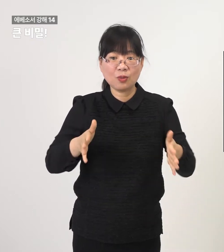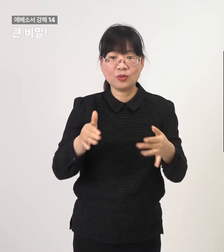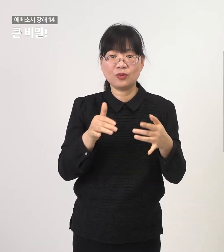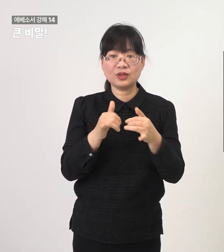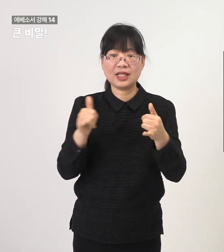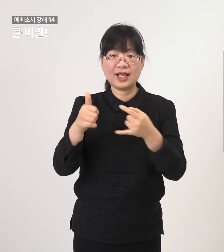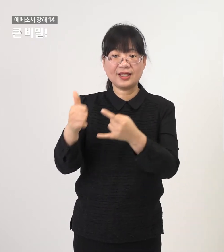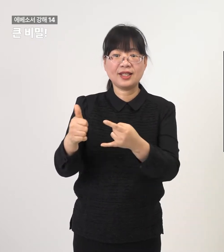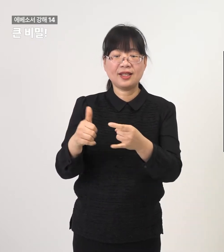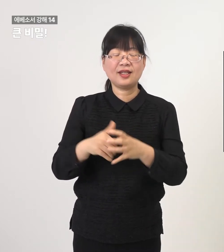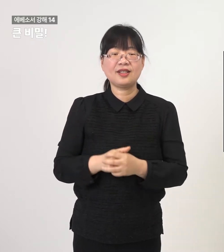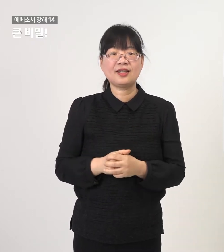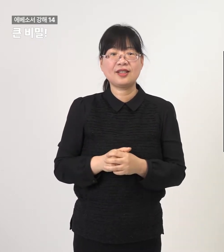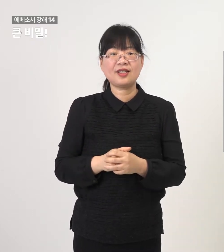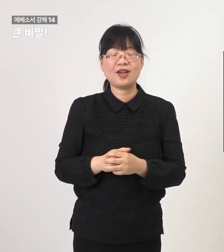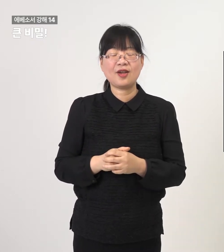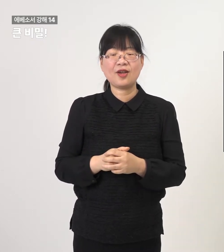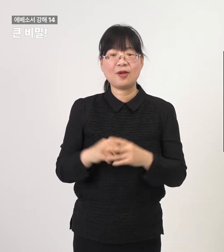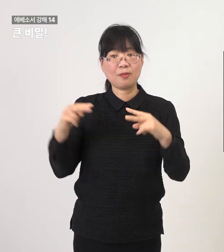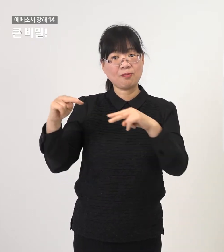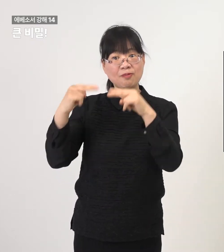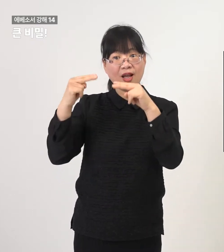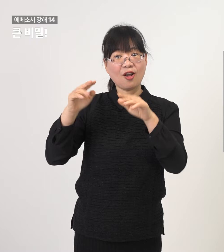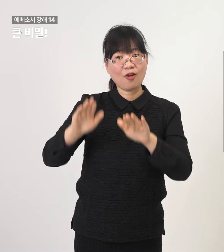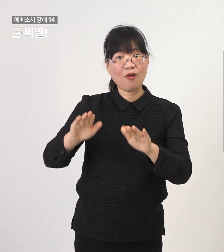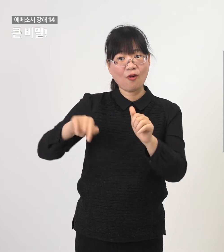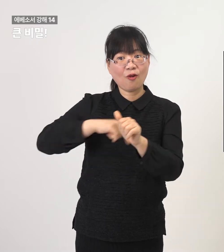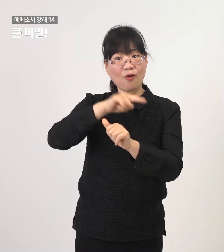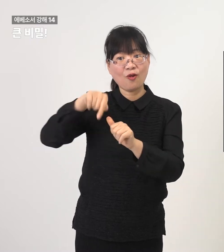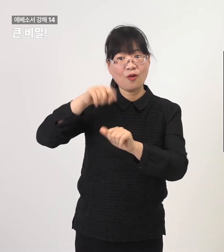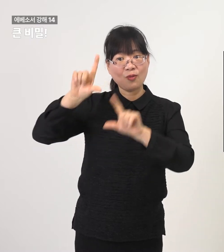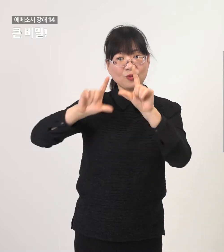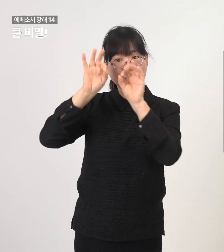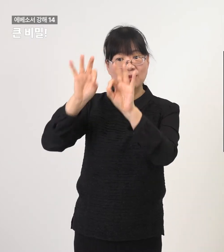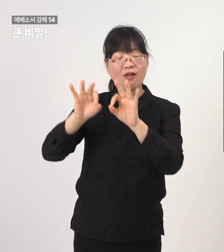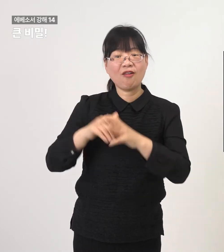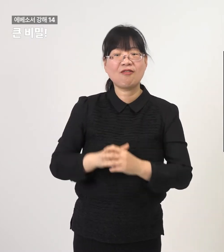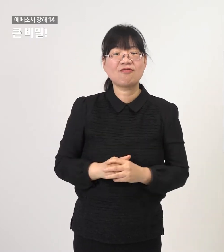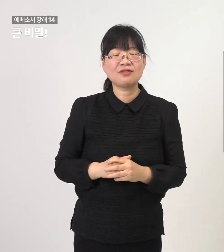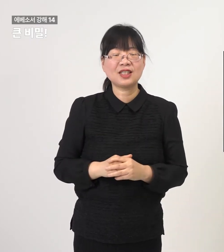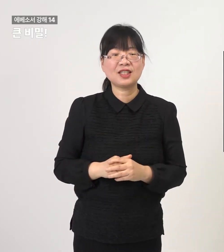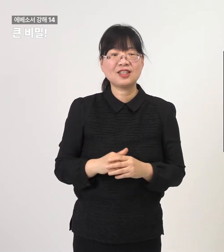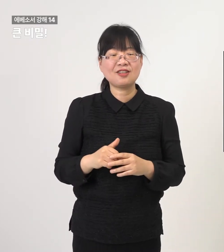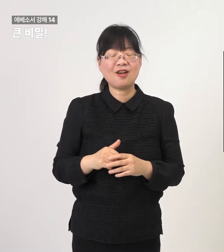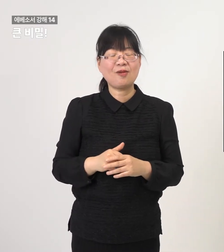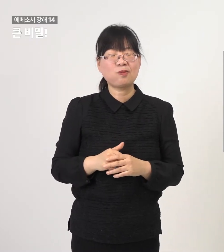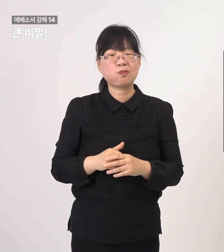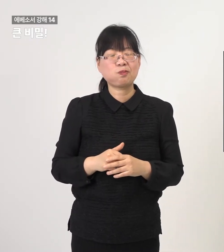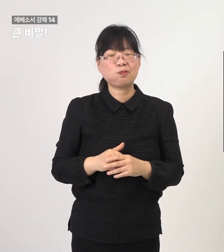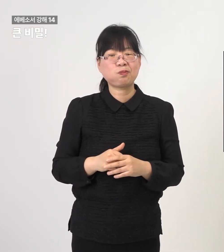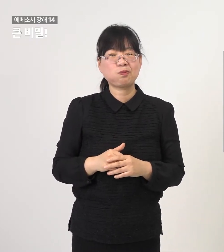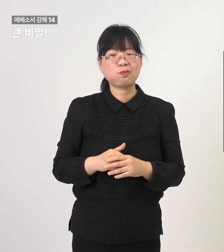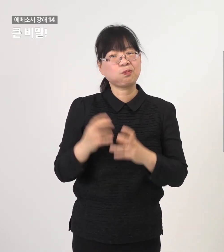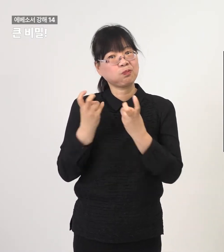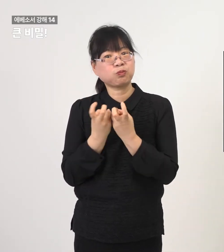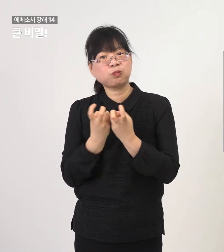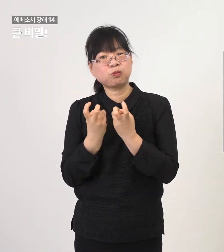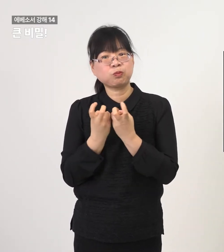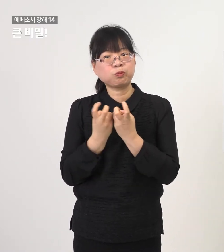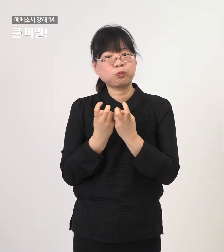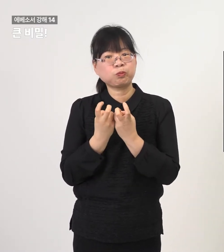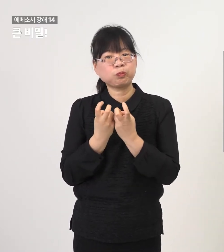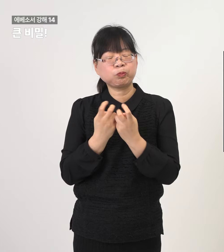초보자들에게는 그 마주하는 현실이 늘 어리둥절하고 이거 어떻게 해야